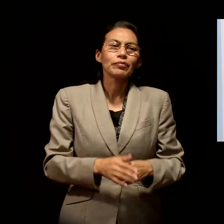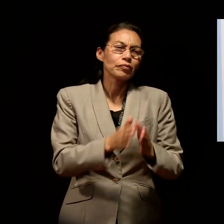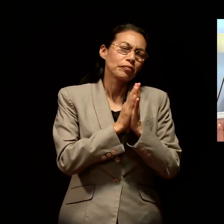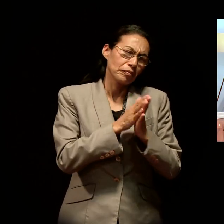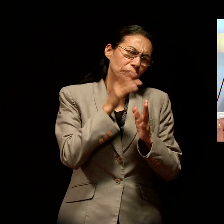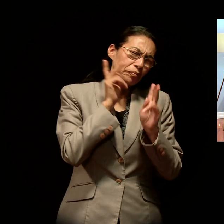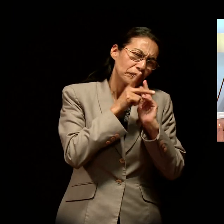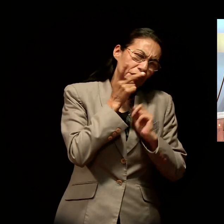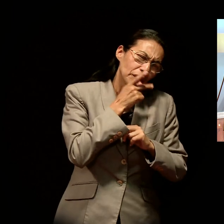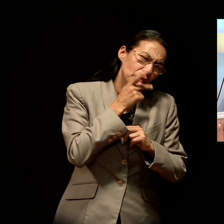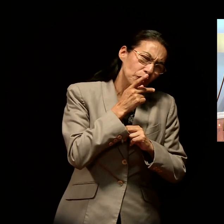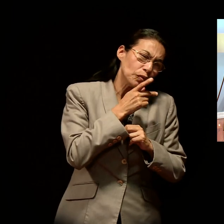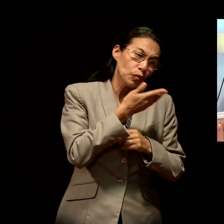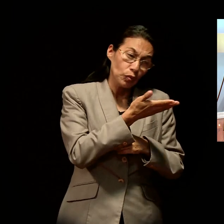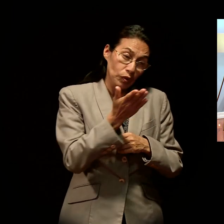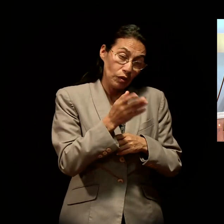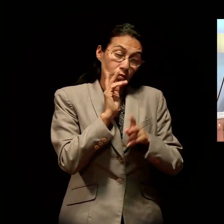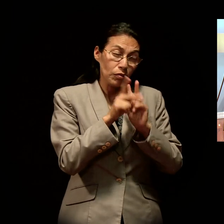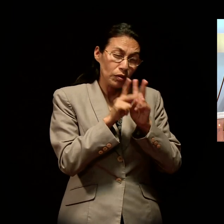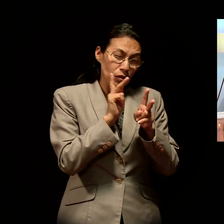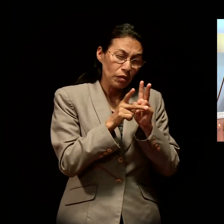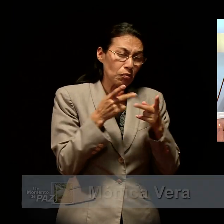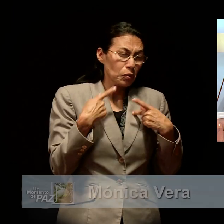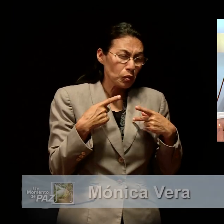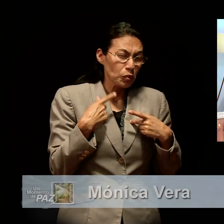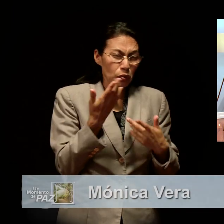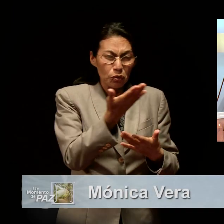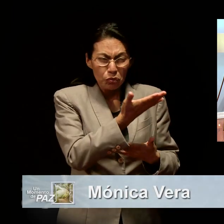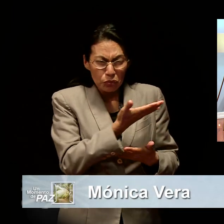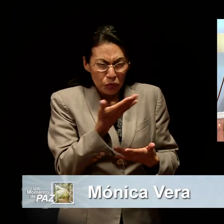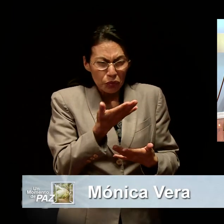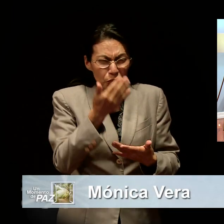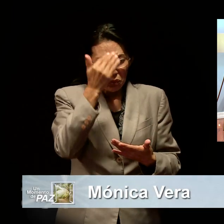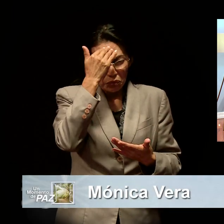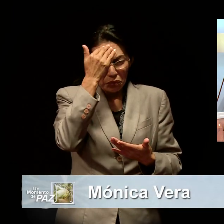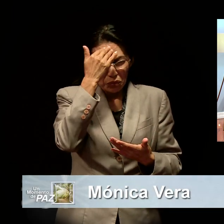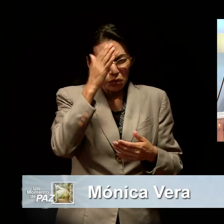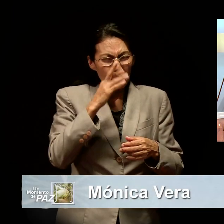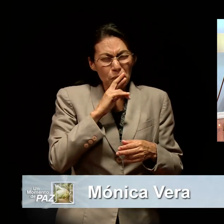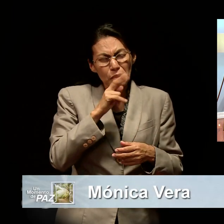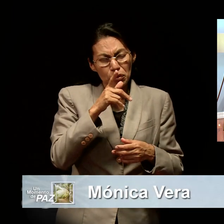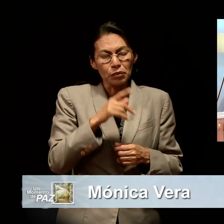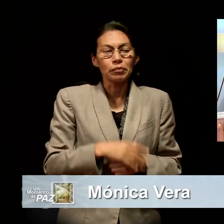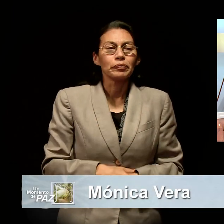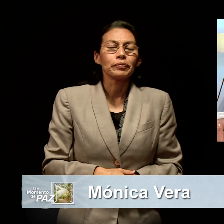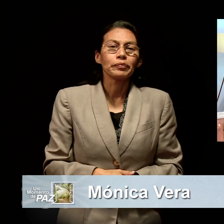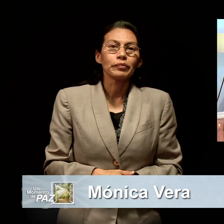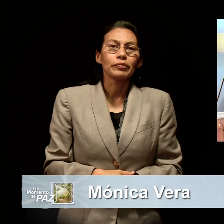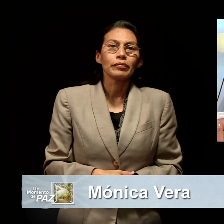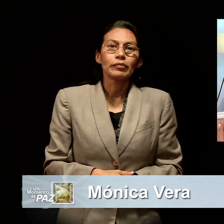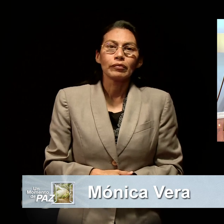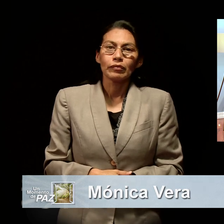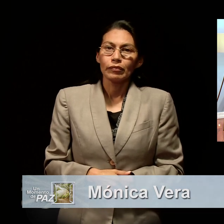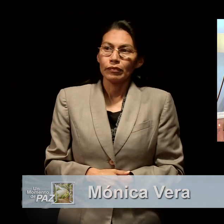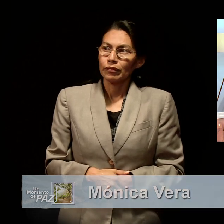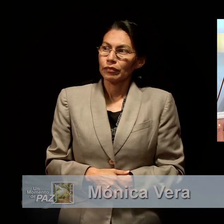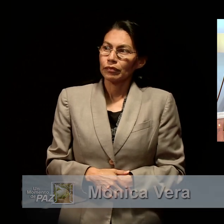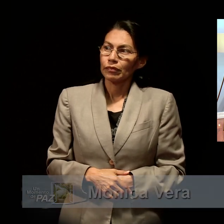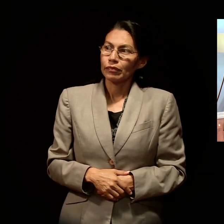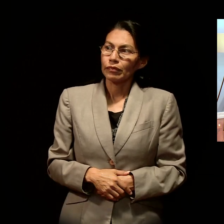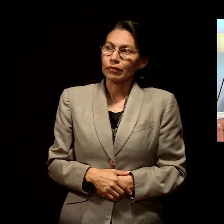pastor cuéntenos algo de usted para que nuestro querido auditorio pueda conocerlo un poco